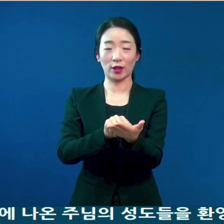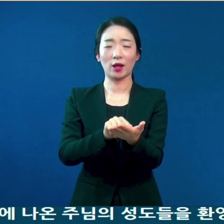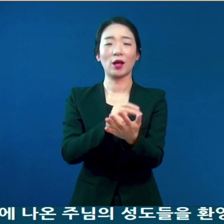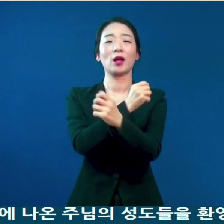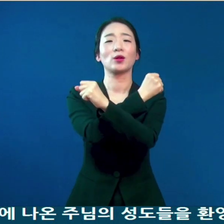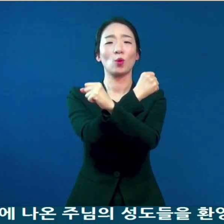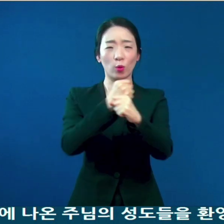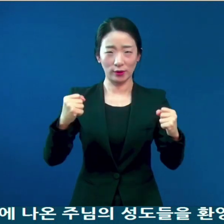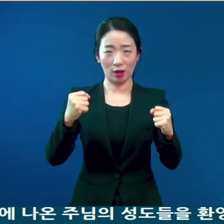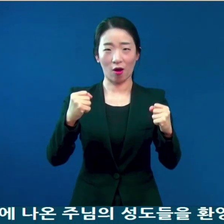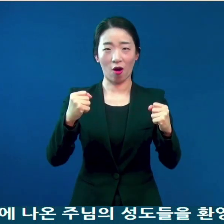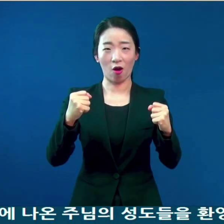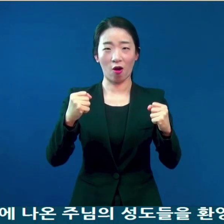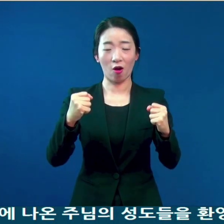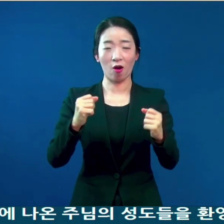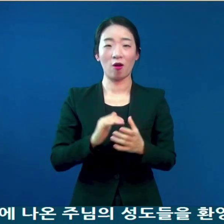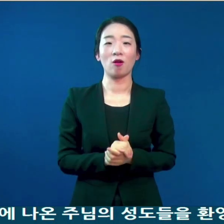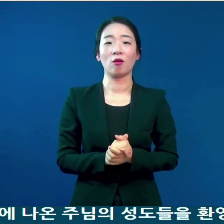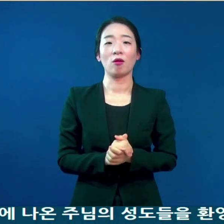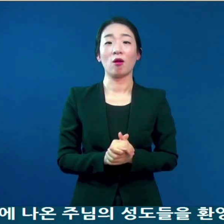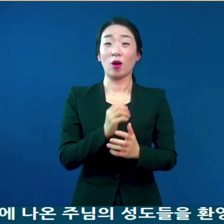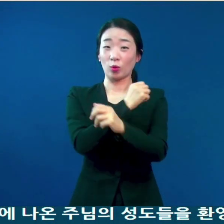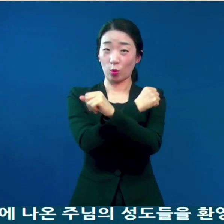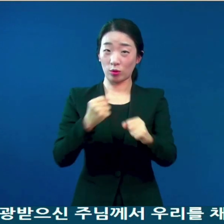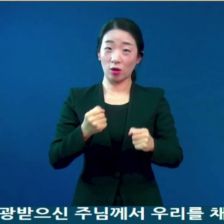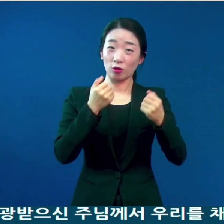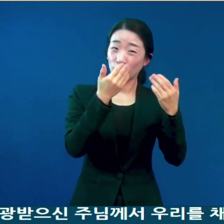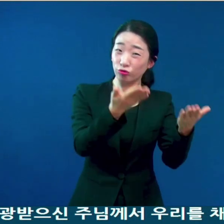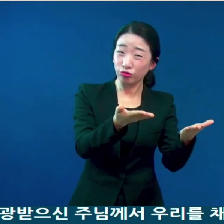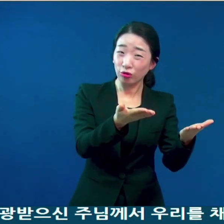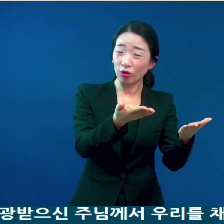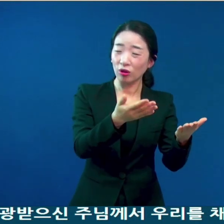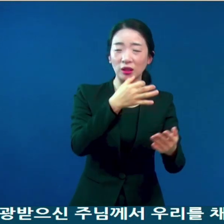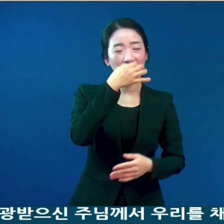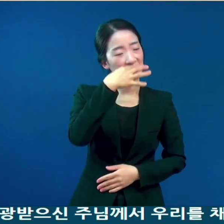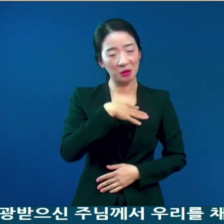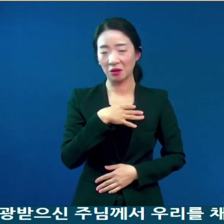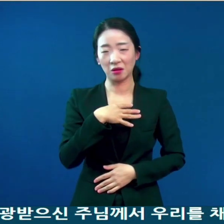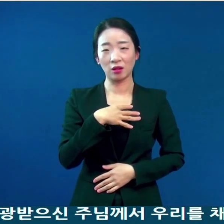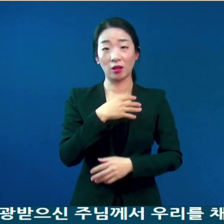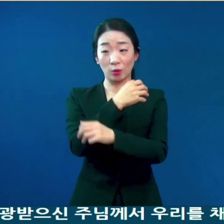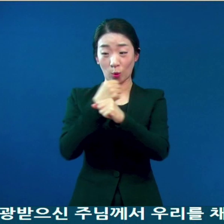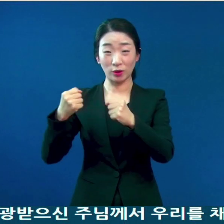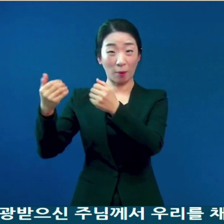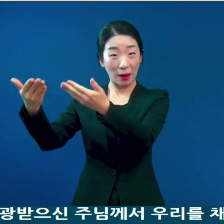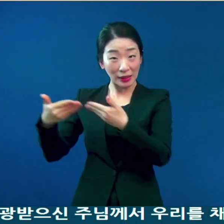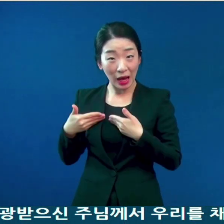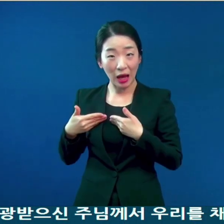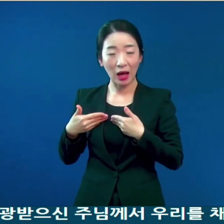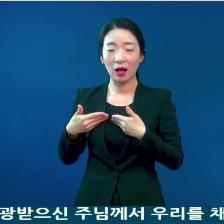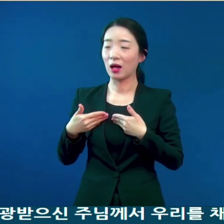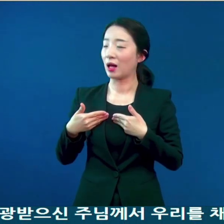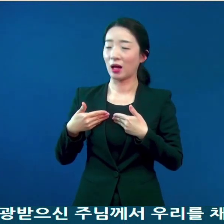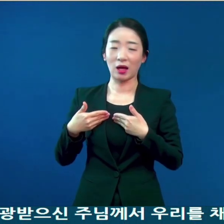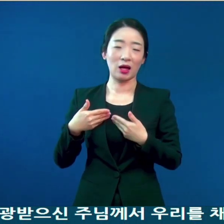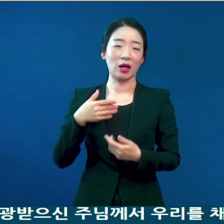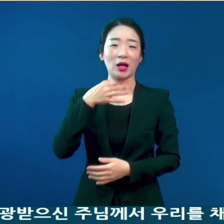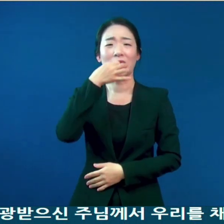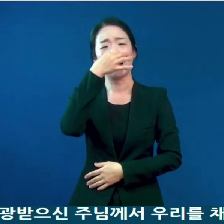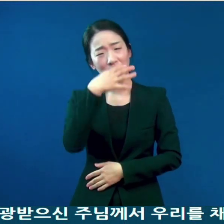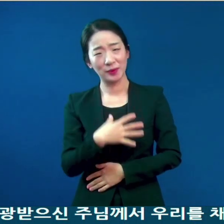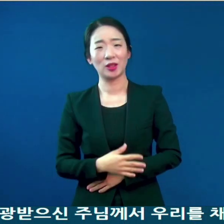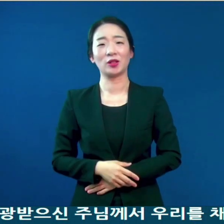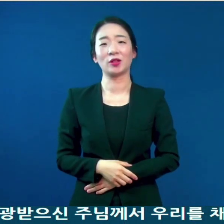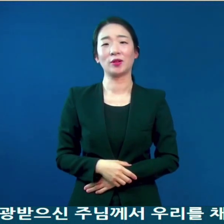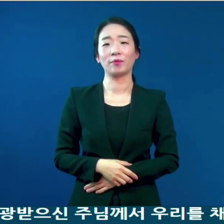용서입니다. 용서는 하기도 힘들고 받기도 힘든 것 같습니다. 용서를 한